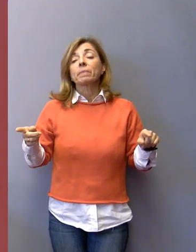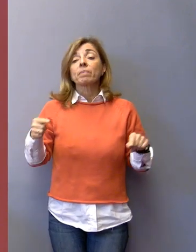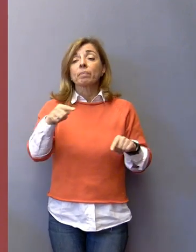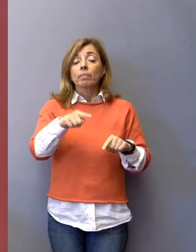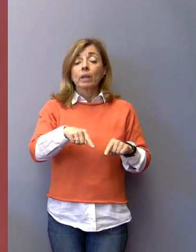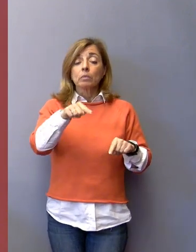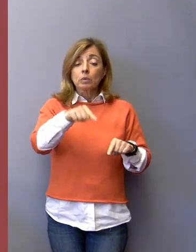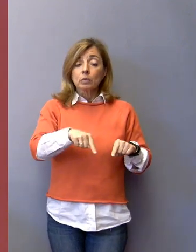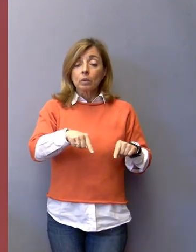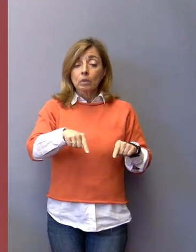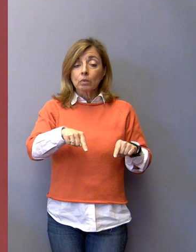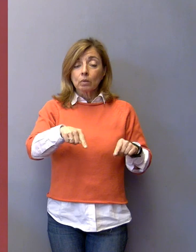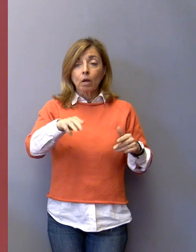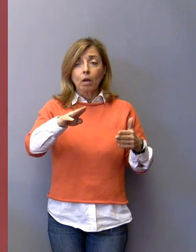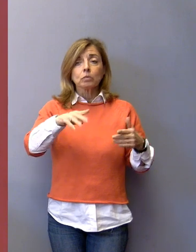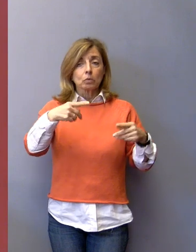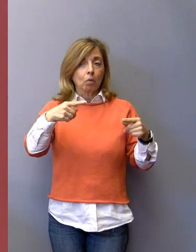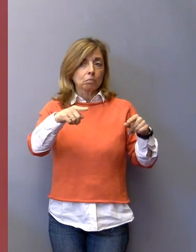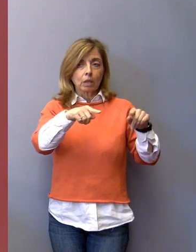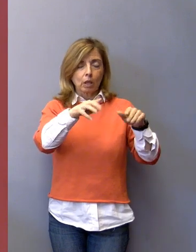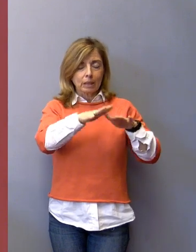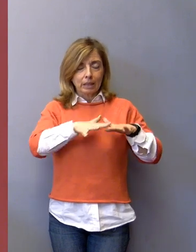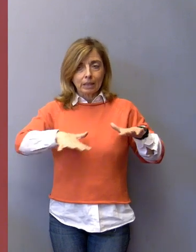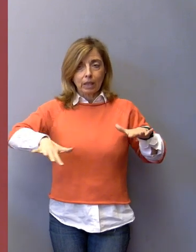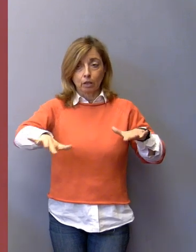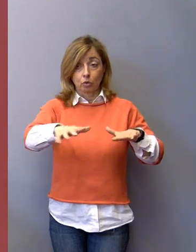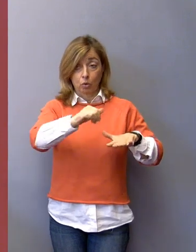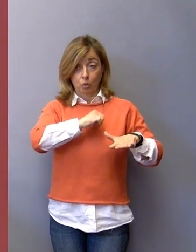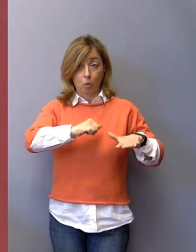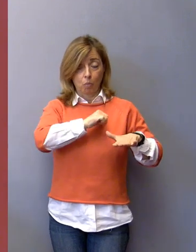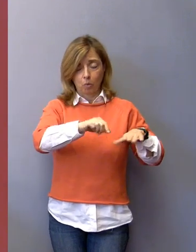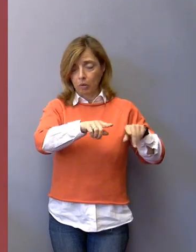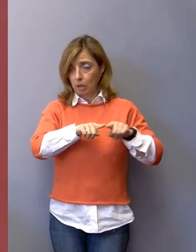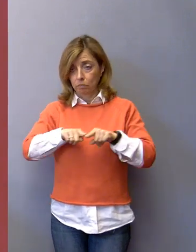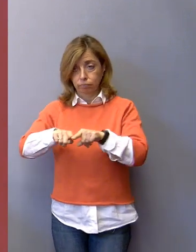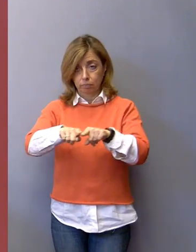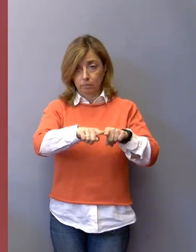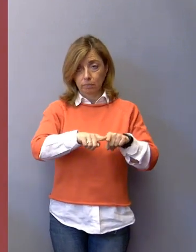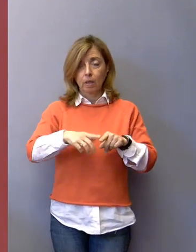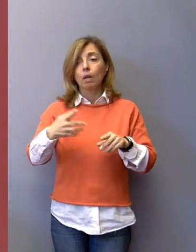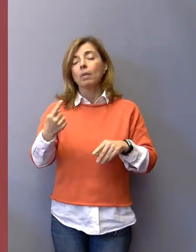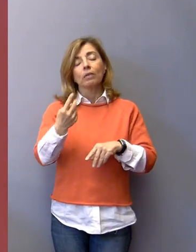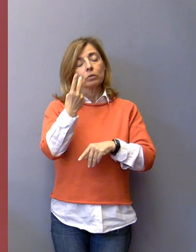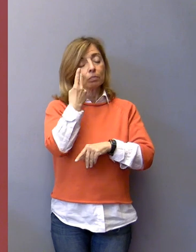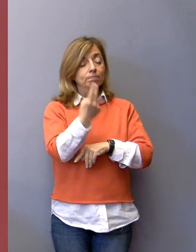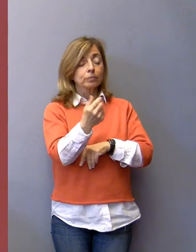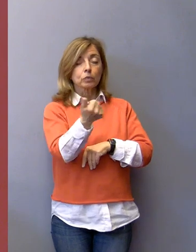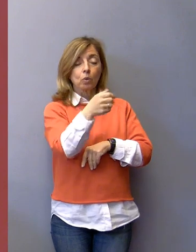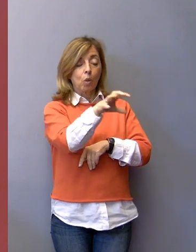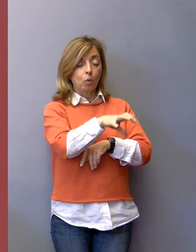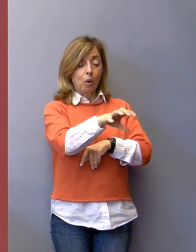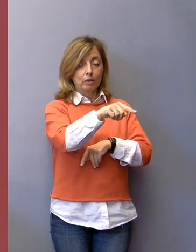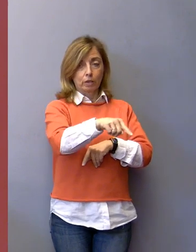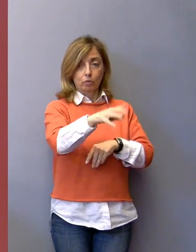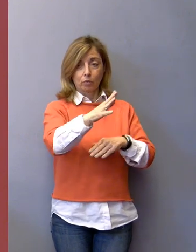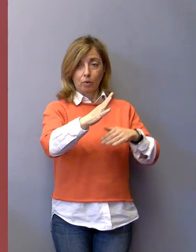vale su tutto il territorio comunale Ma se io invece prendo il singolo quartiere dove vado a ricostruire è chiaro che lì il carico urbanistico